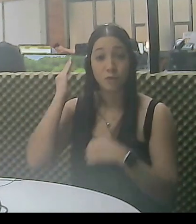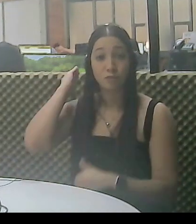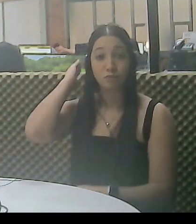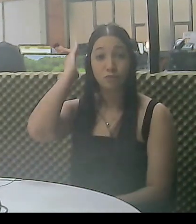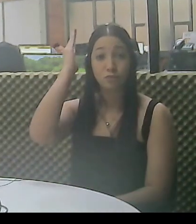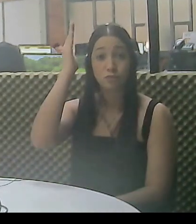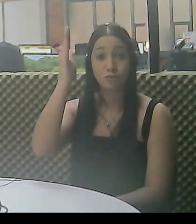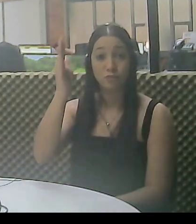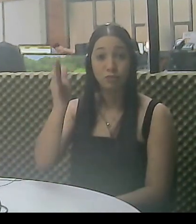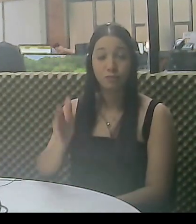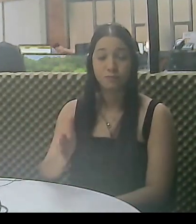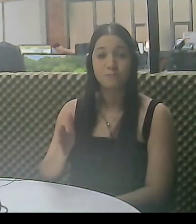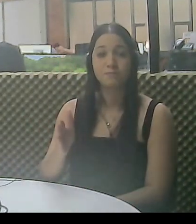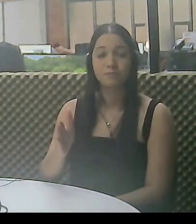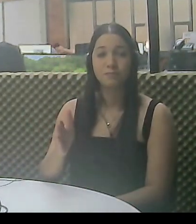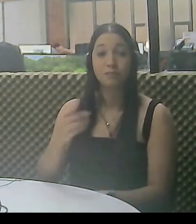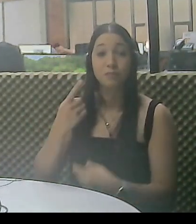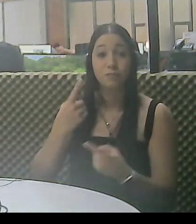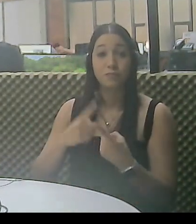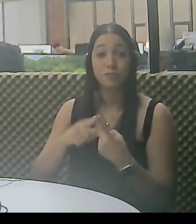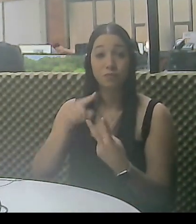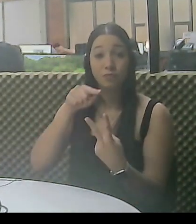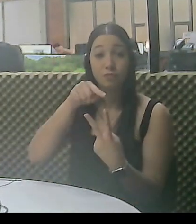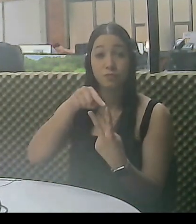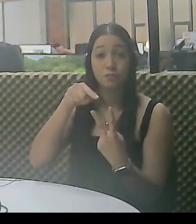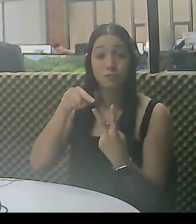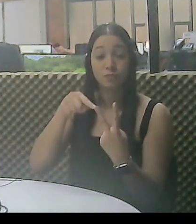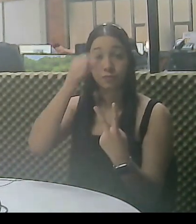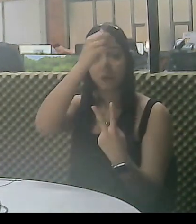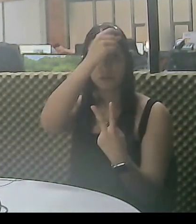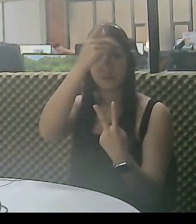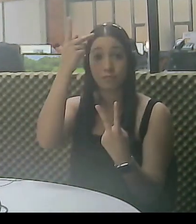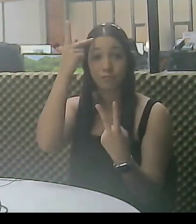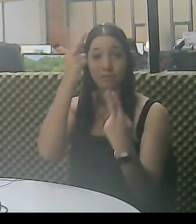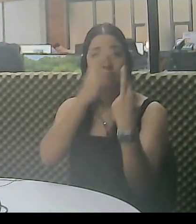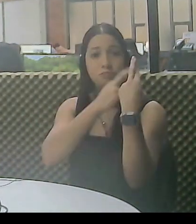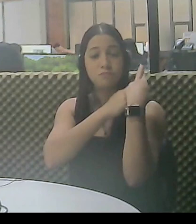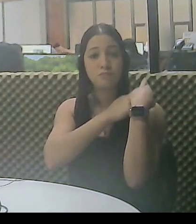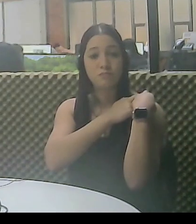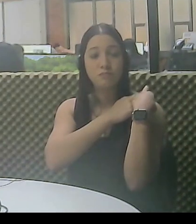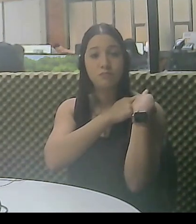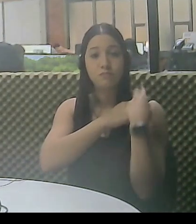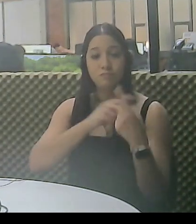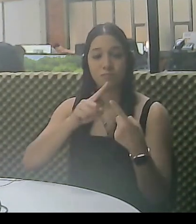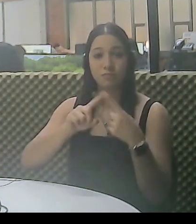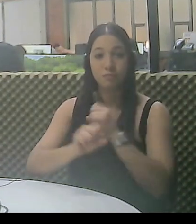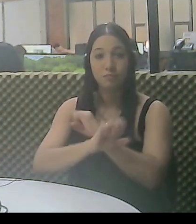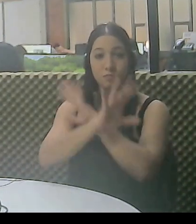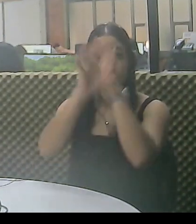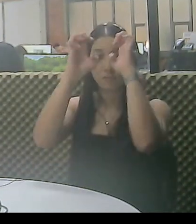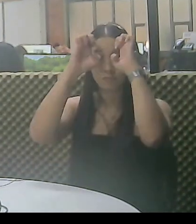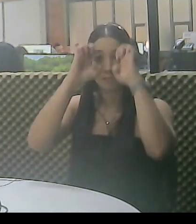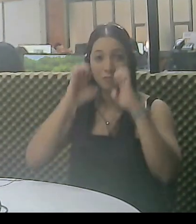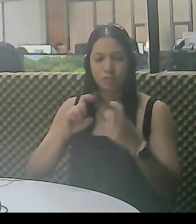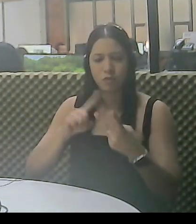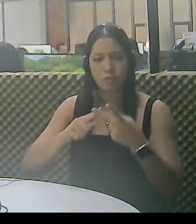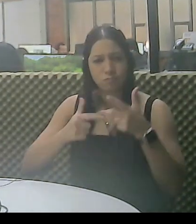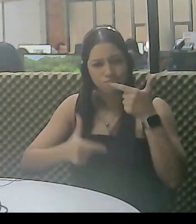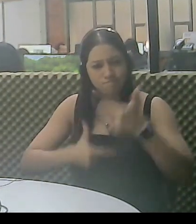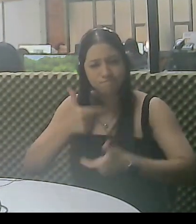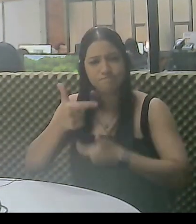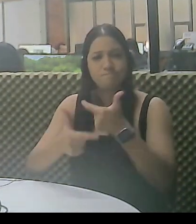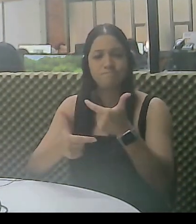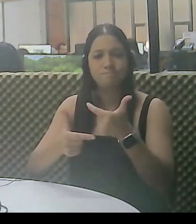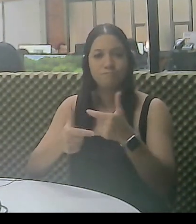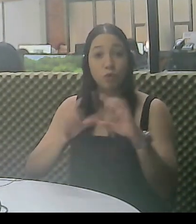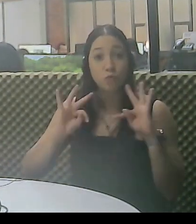365 dias por ano. Porque tem duas coisas que a Prefeitura de Uberlândia não abre mão. transparência e muito trabalho. E